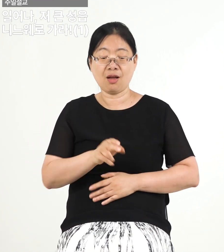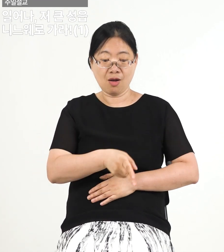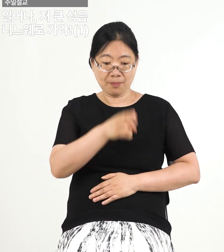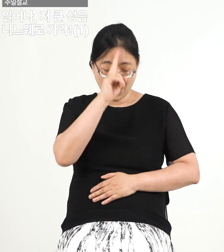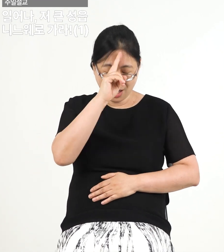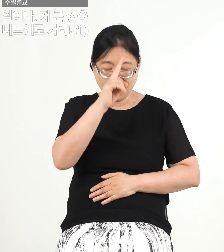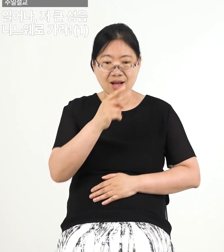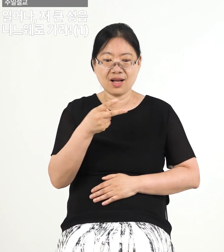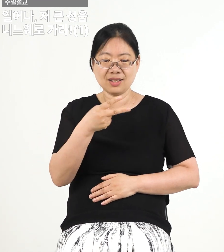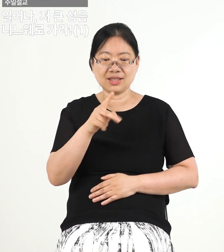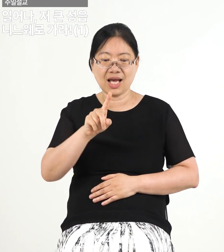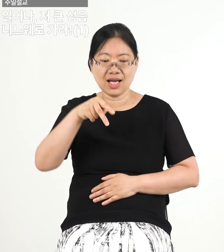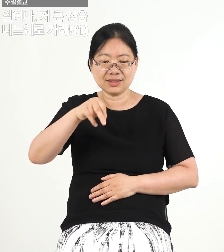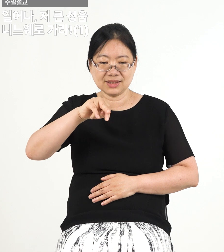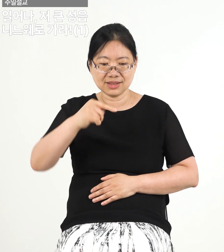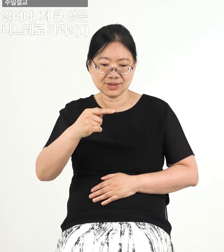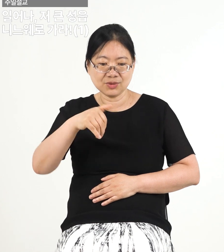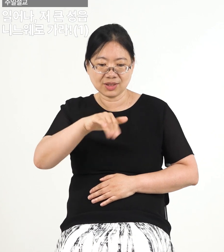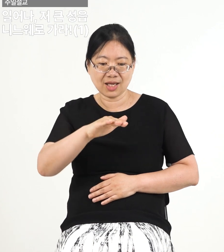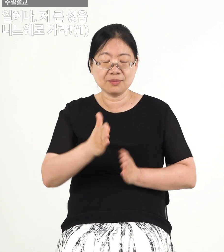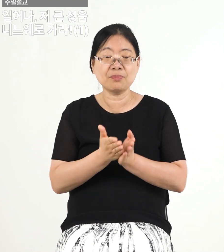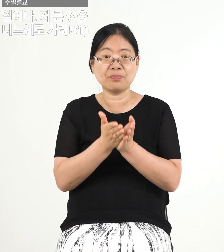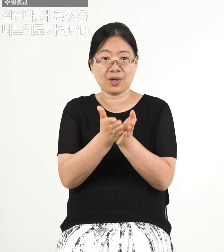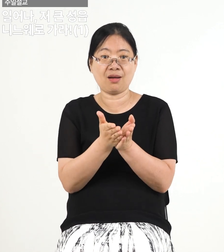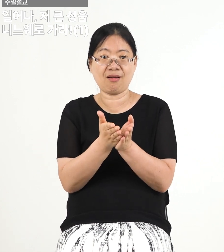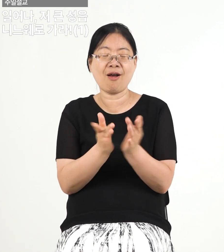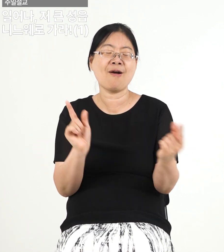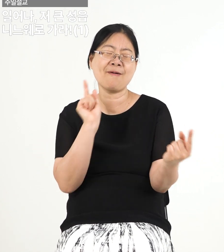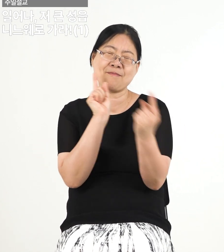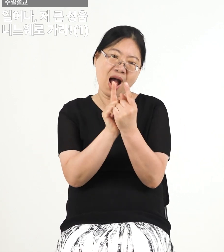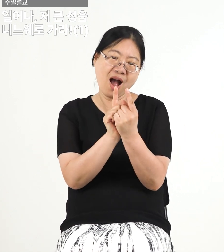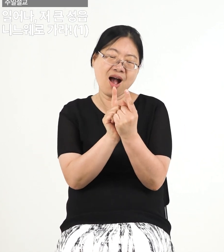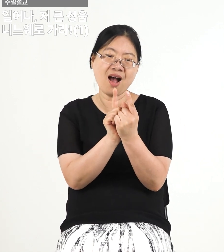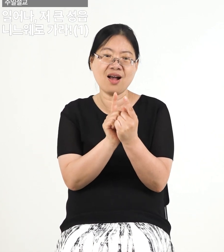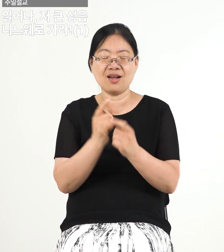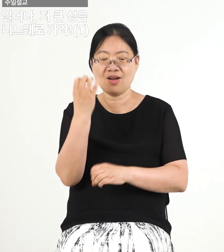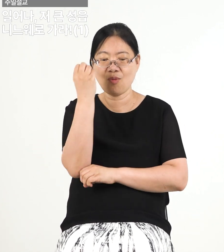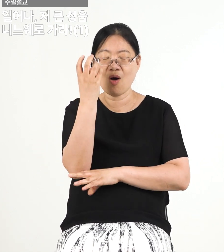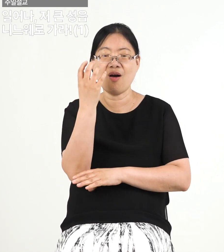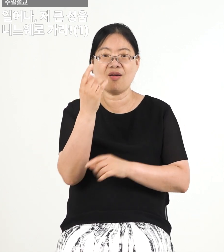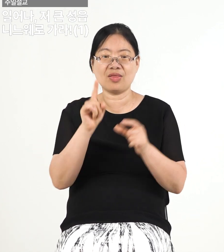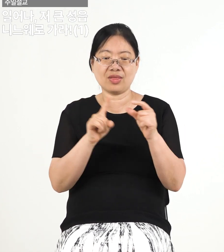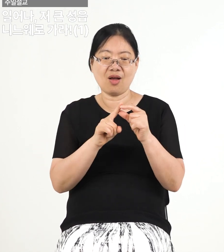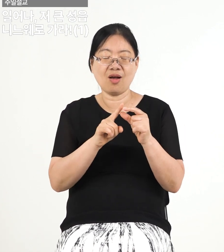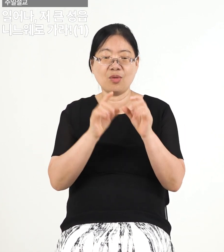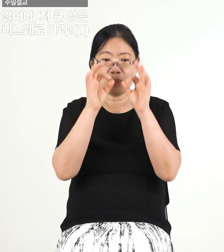마침 다시스로 가는 배를 만났어요. 근데 원문에 보면